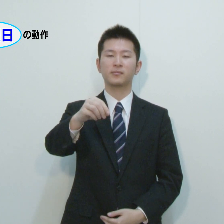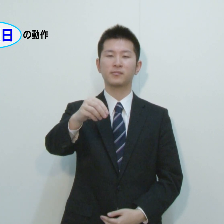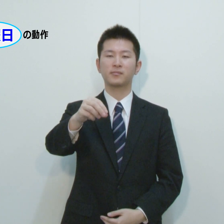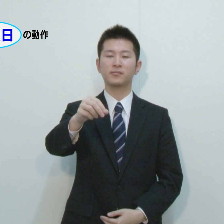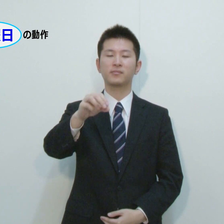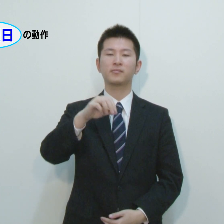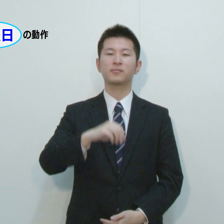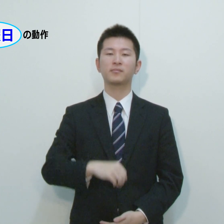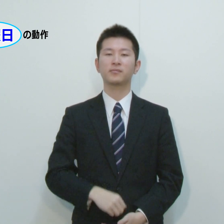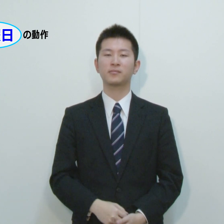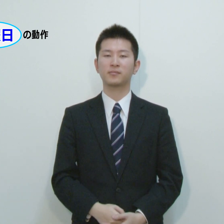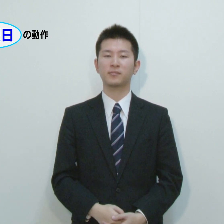土曜日